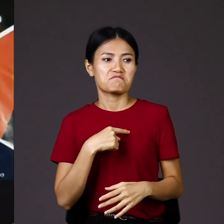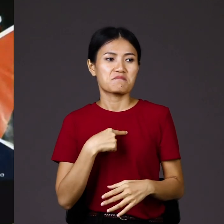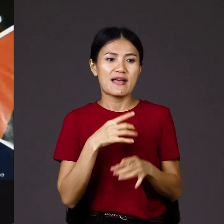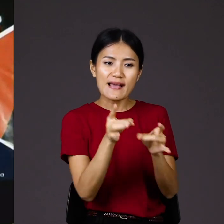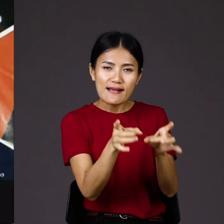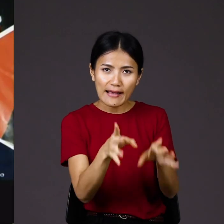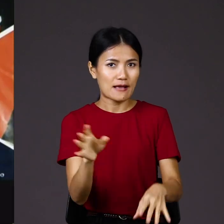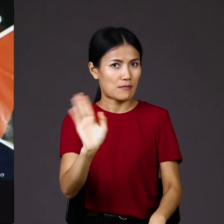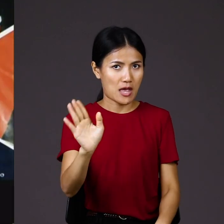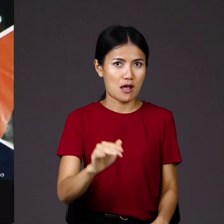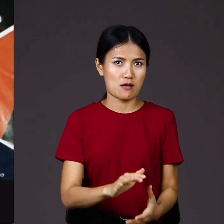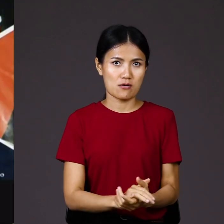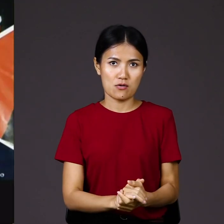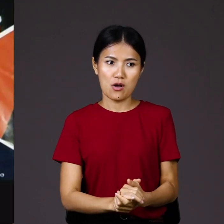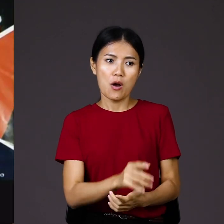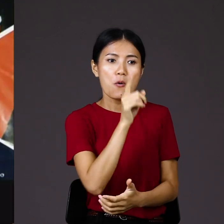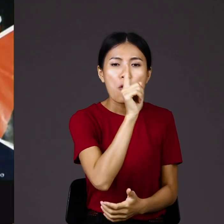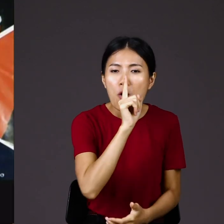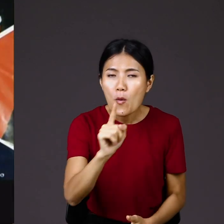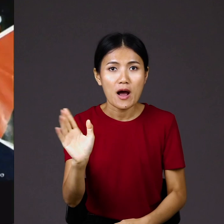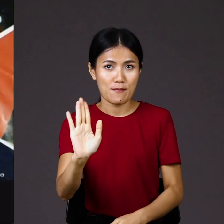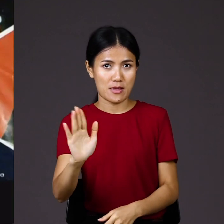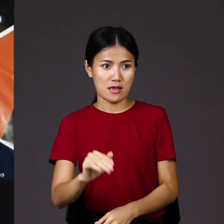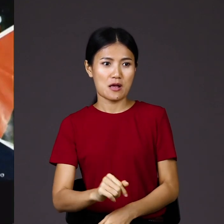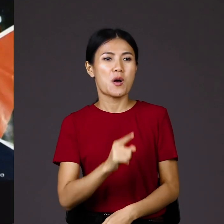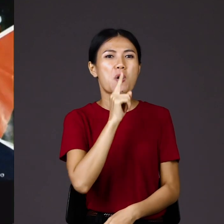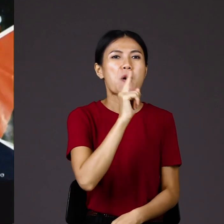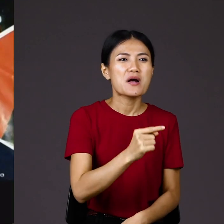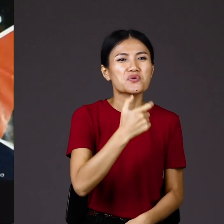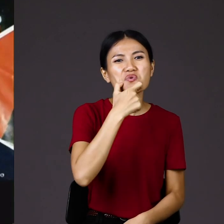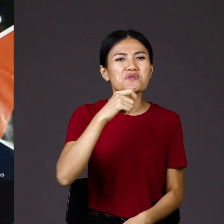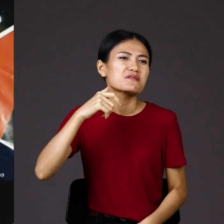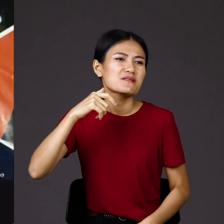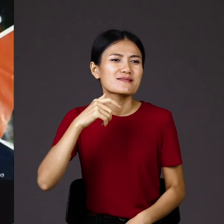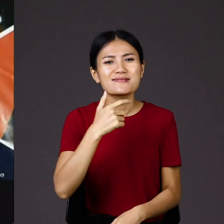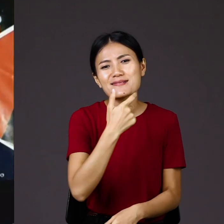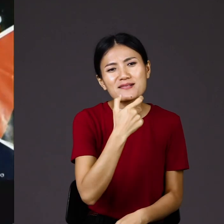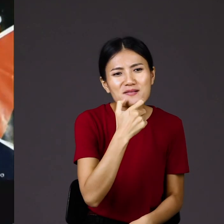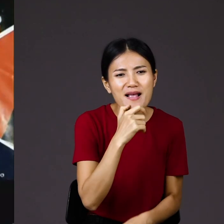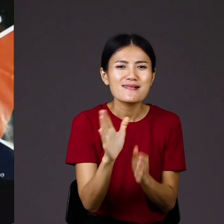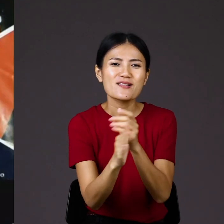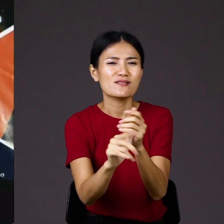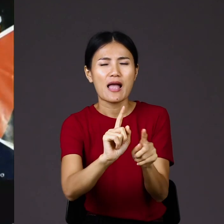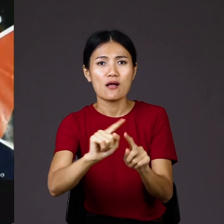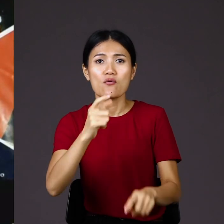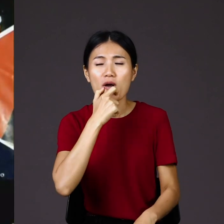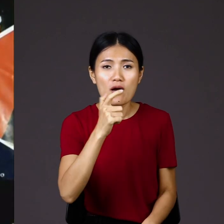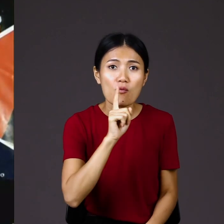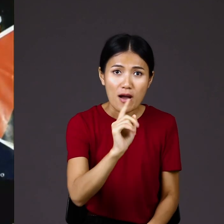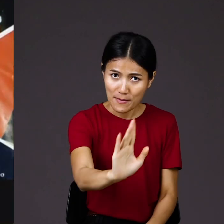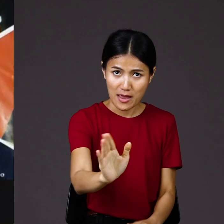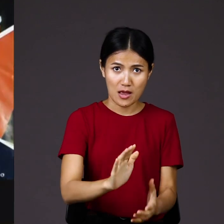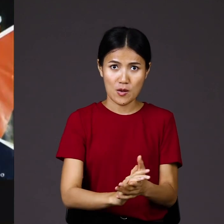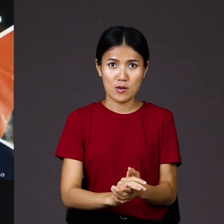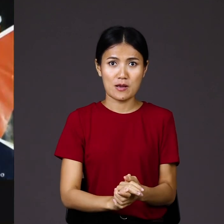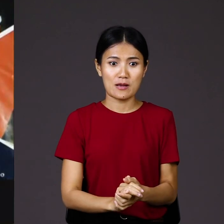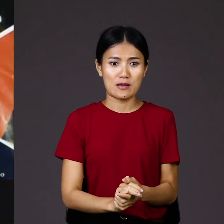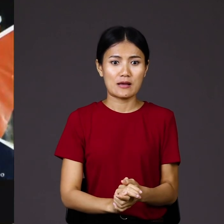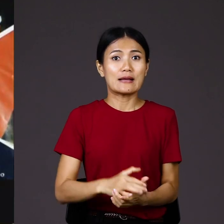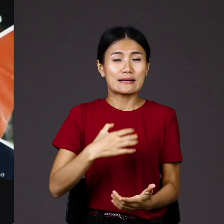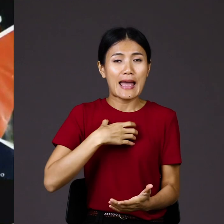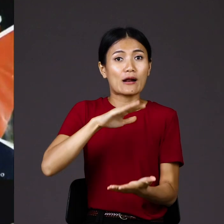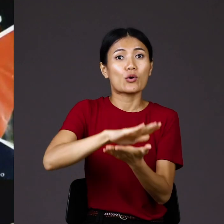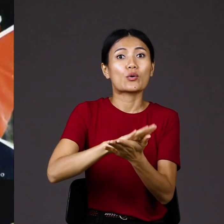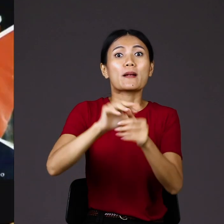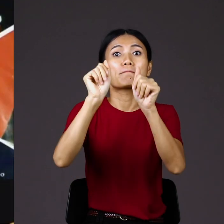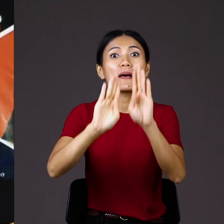คามทางเพศไม่มีการบูลลี่LGBT ในโรงเรียนเราอยากจะสร้างโรงเรียนที่เ